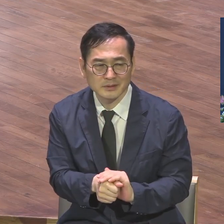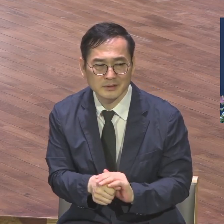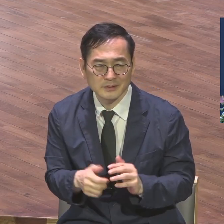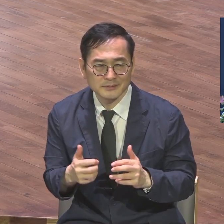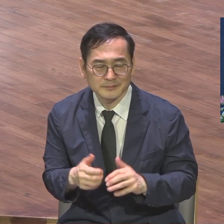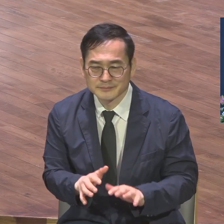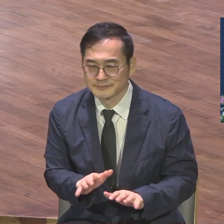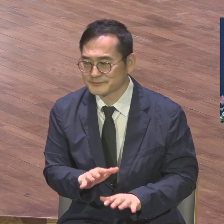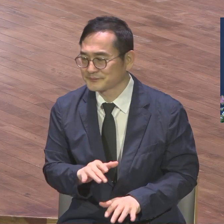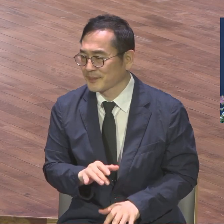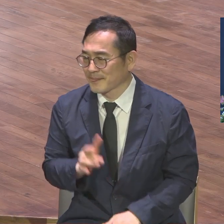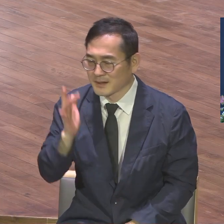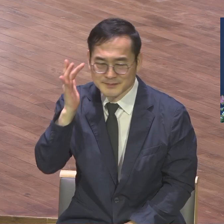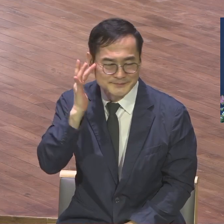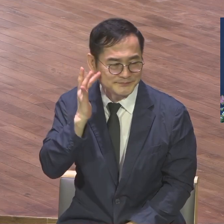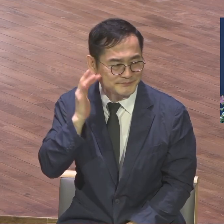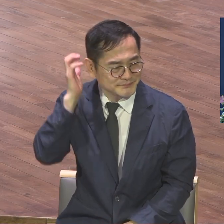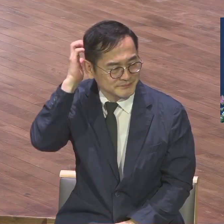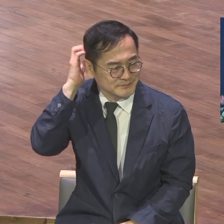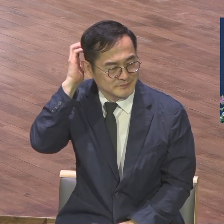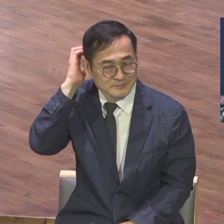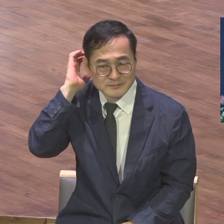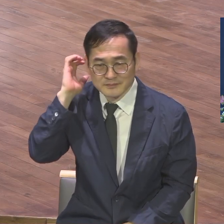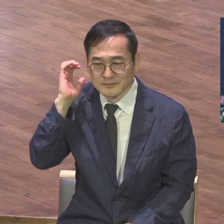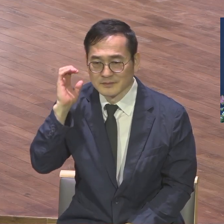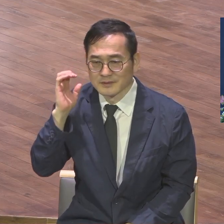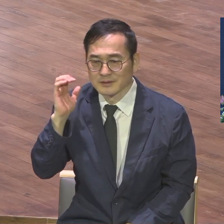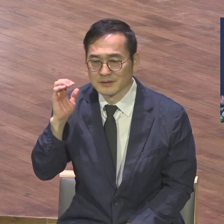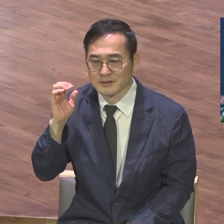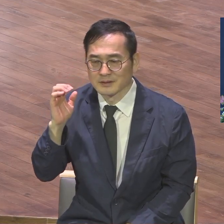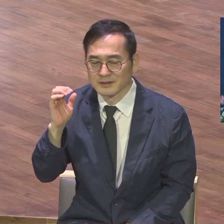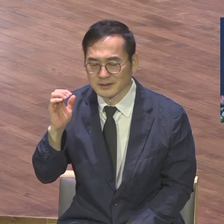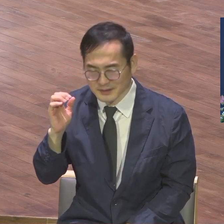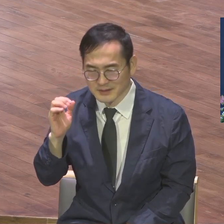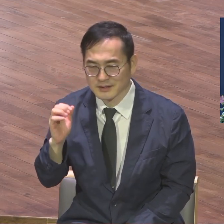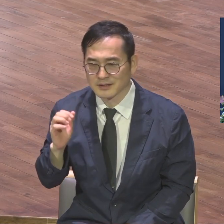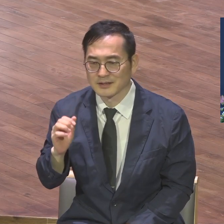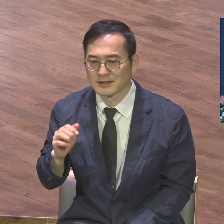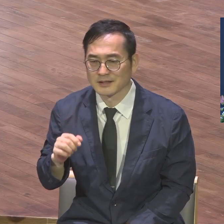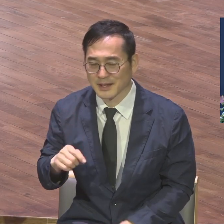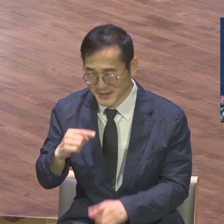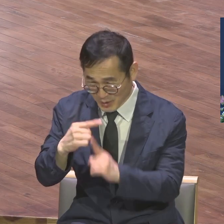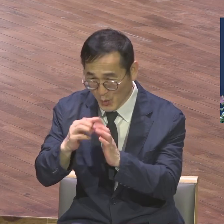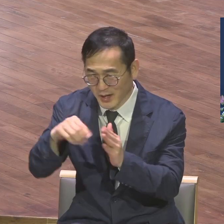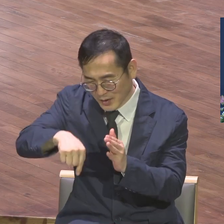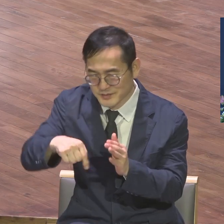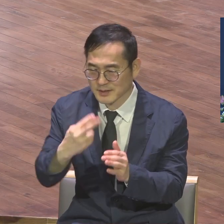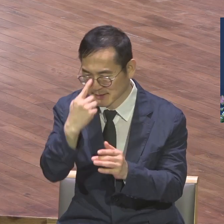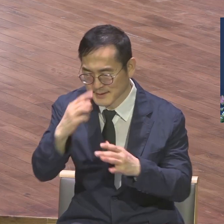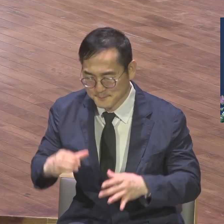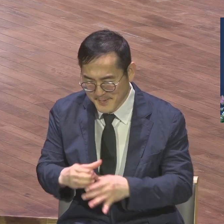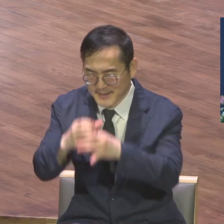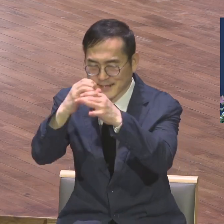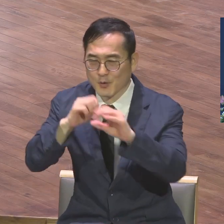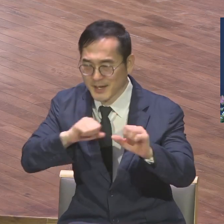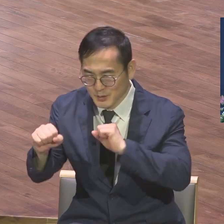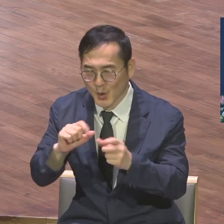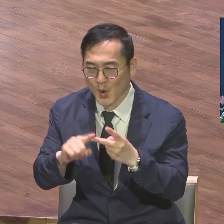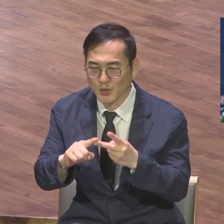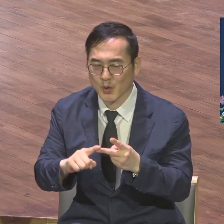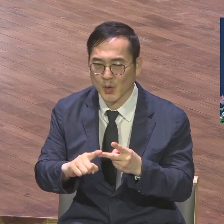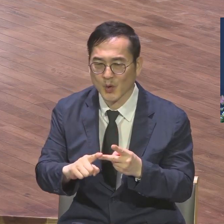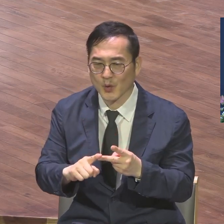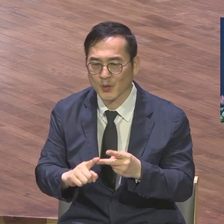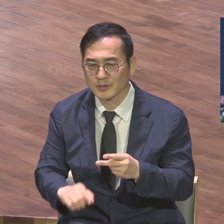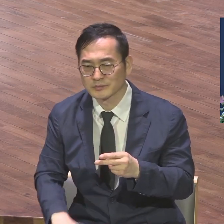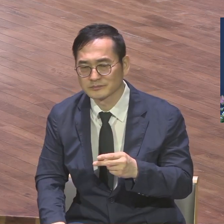그래서 교회는요, 현장을 회복시켜 주려고 사천망대 운동, 스타트만 2025,